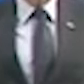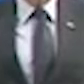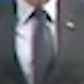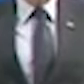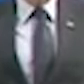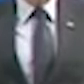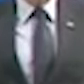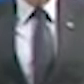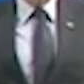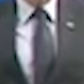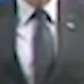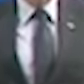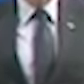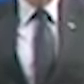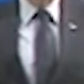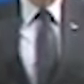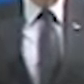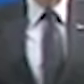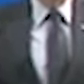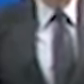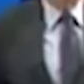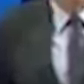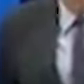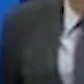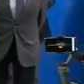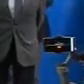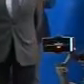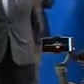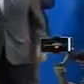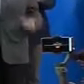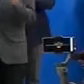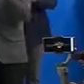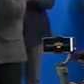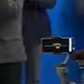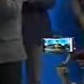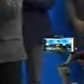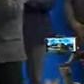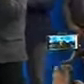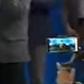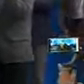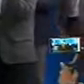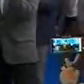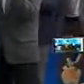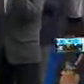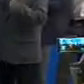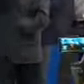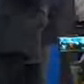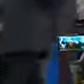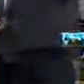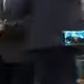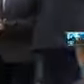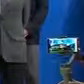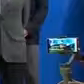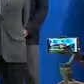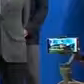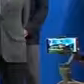liberdade meu muito obrigado a todos senhor e aí não tá errado esse pronunciamento